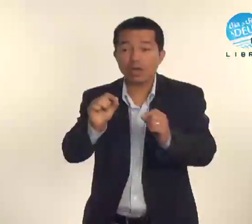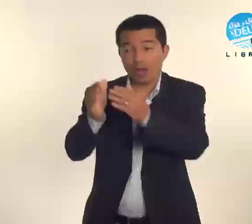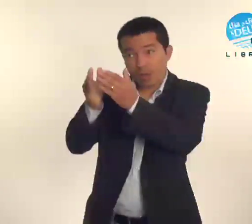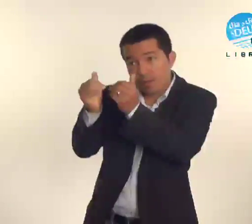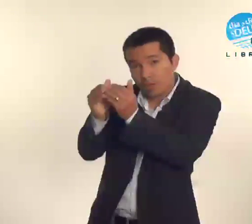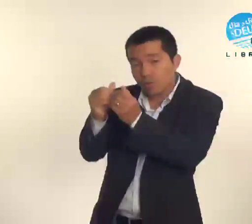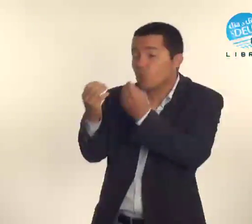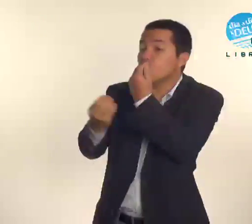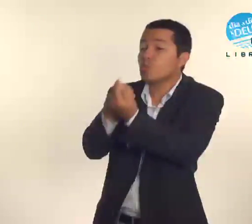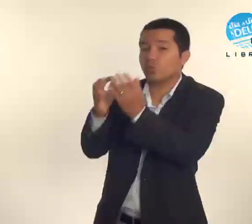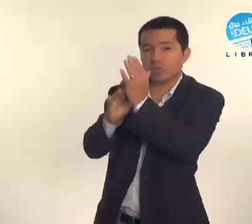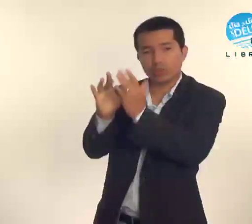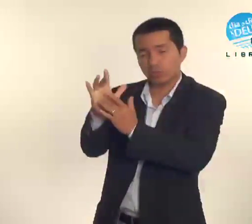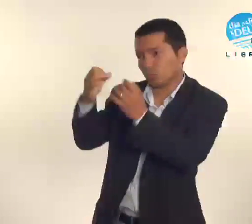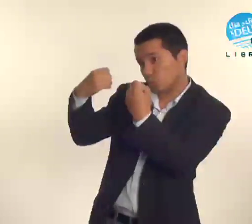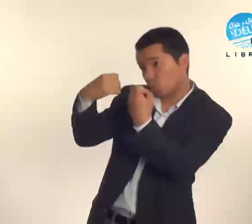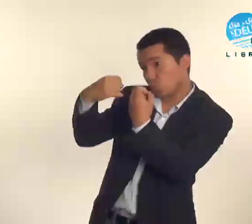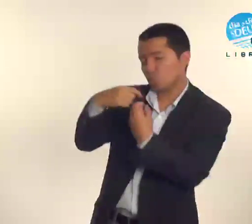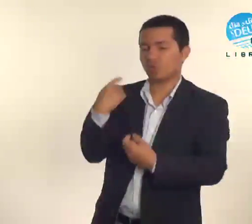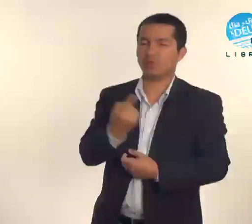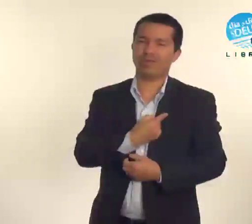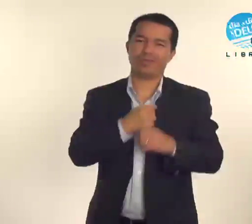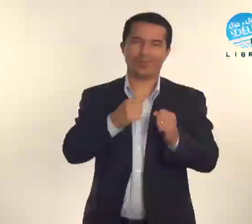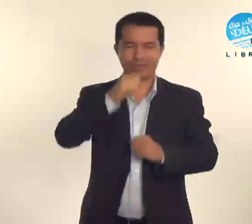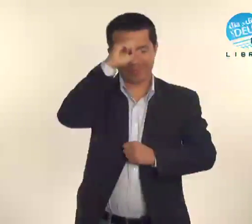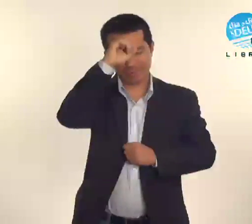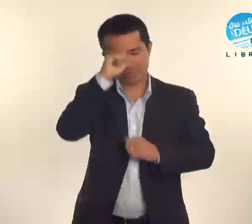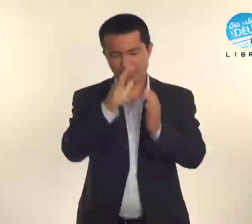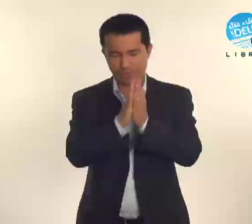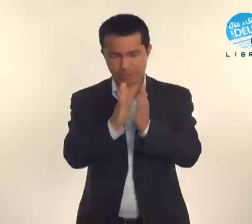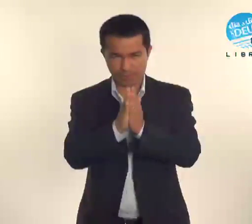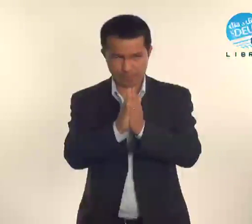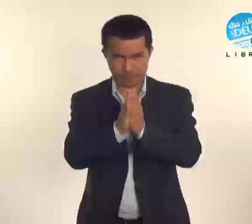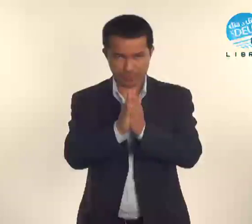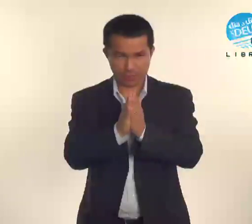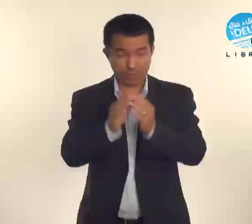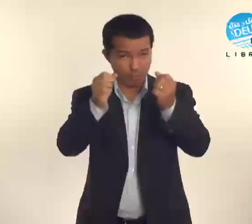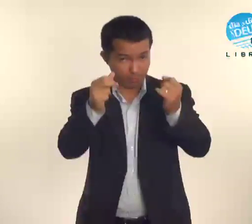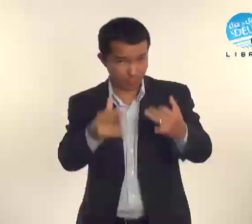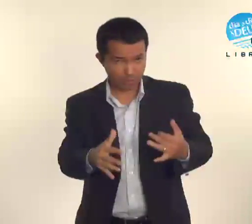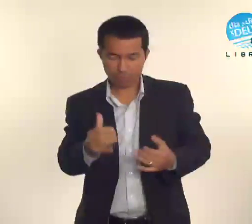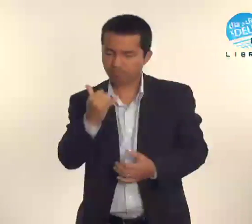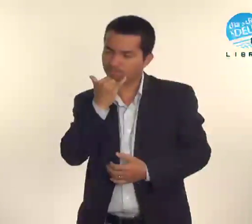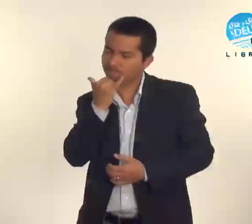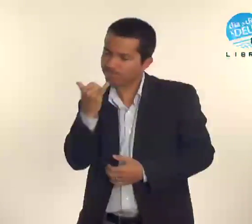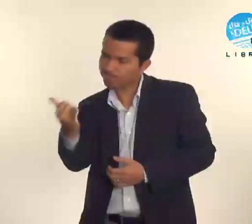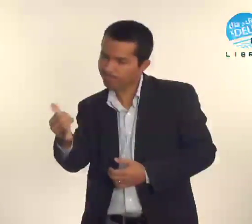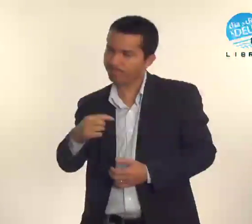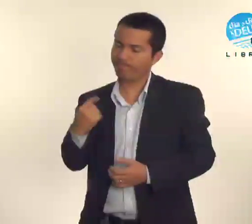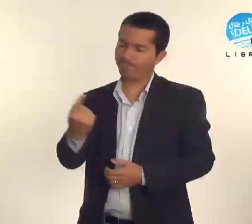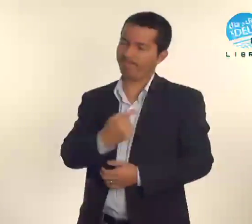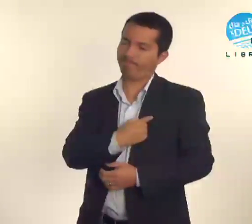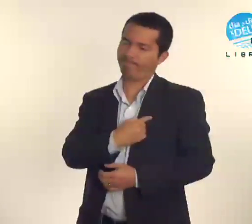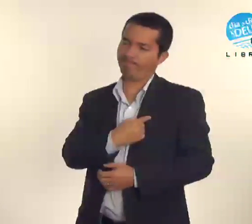perdoa as nossas dívidas, assim como perdoamos aos nossos